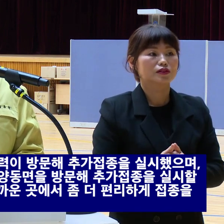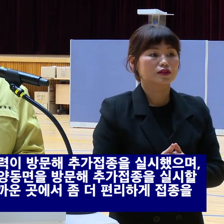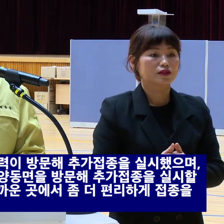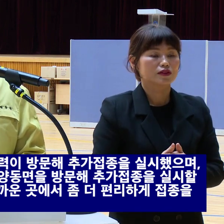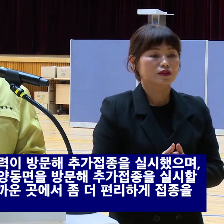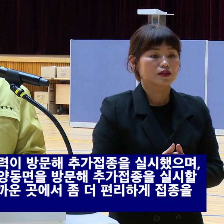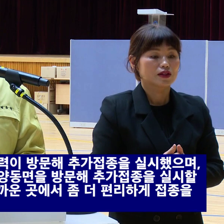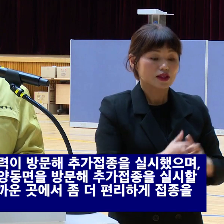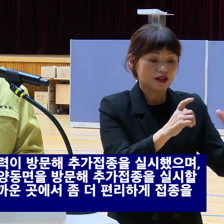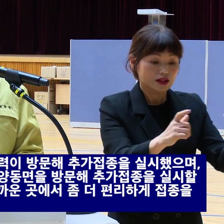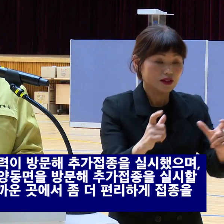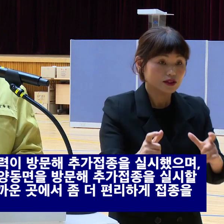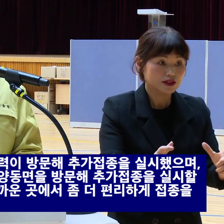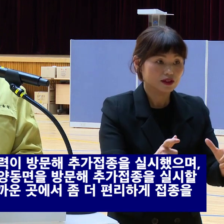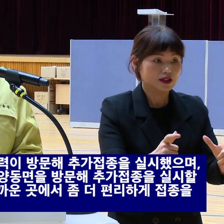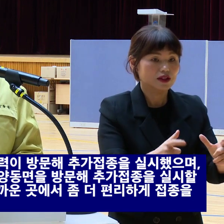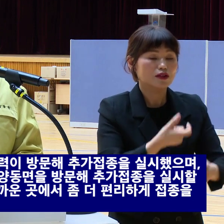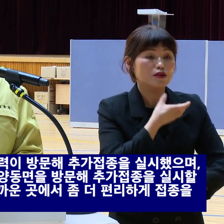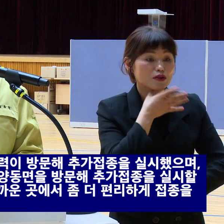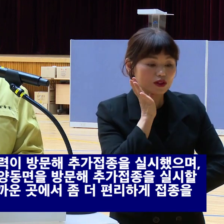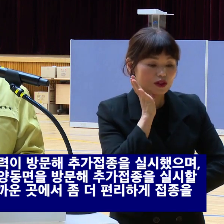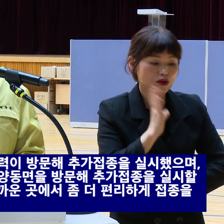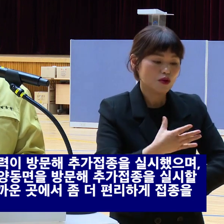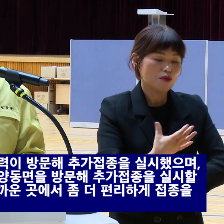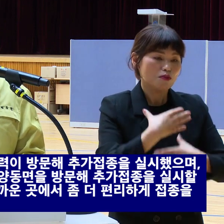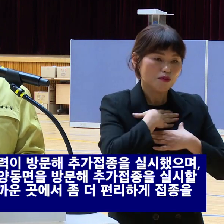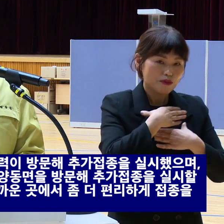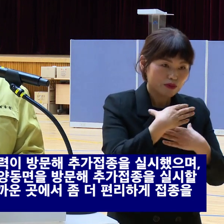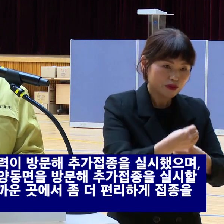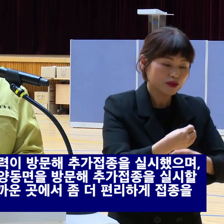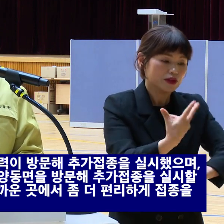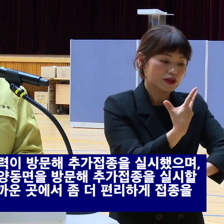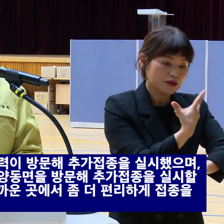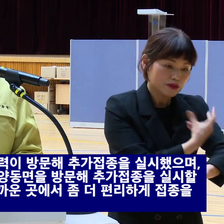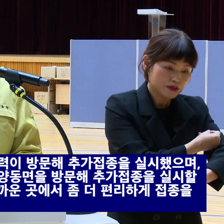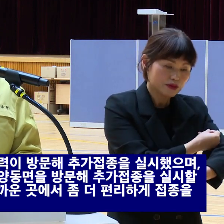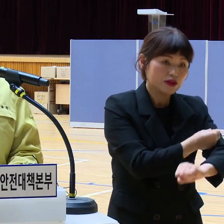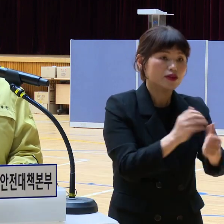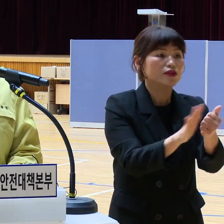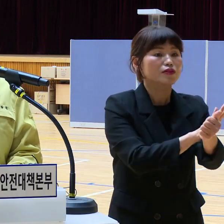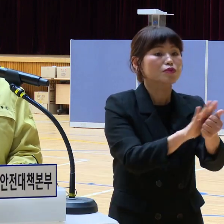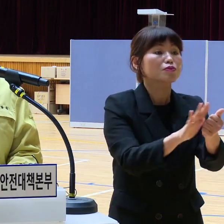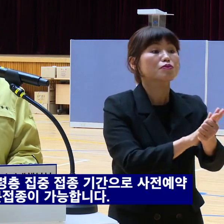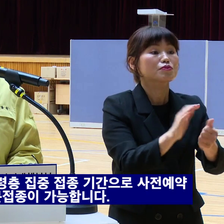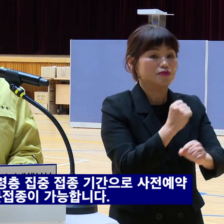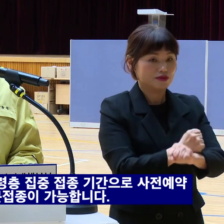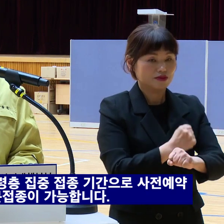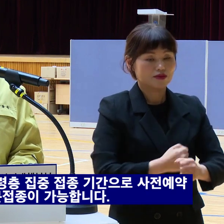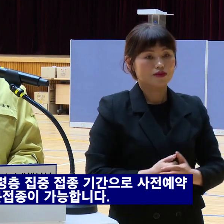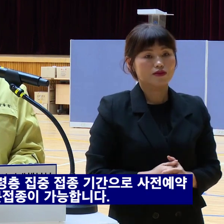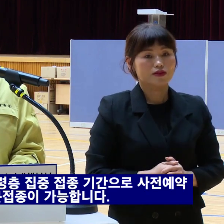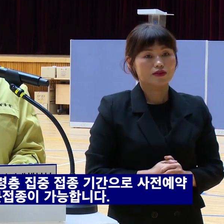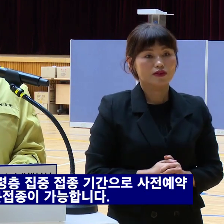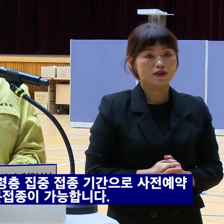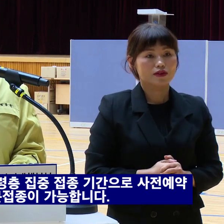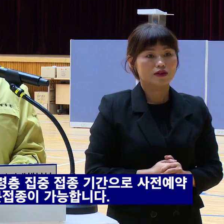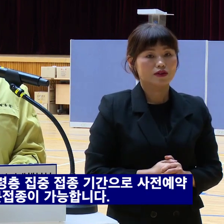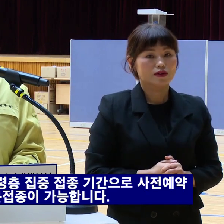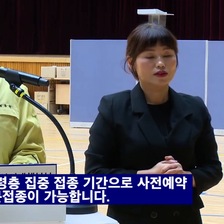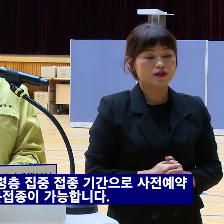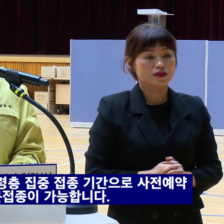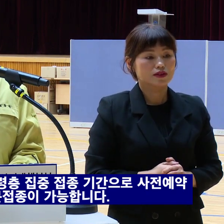어르신들은 가까운 곳에서 좀 더 편리하게 접종을 받으실 수 있도록 하였습니다. 또한 12월